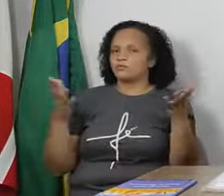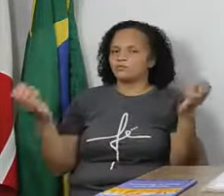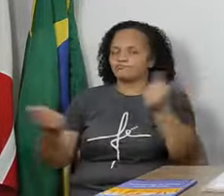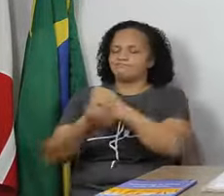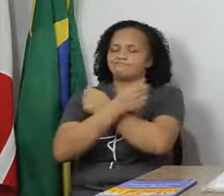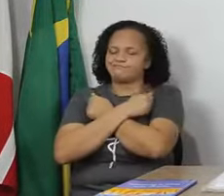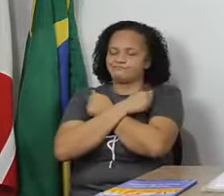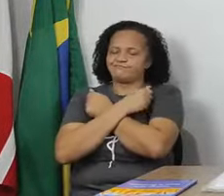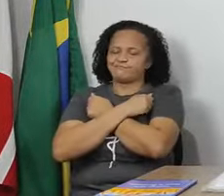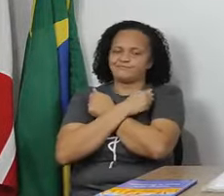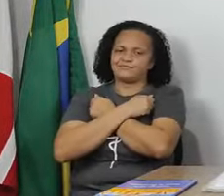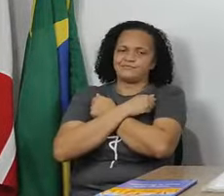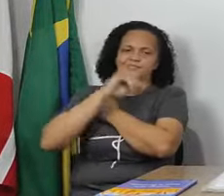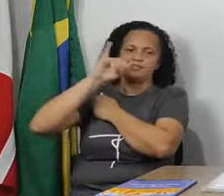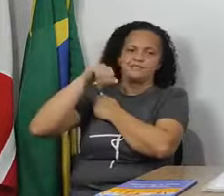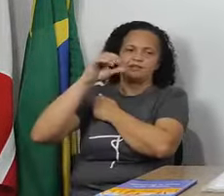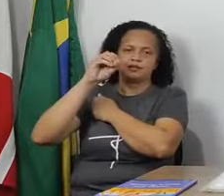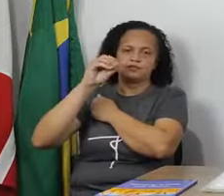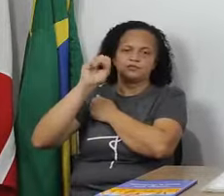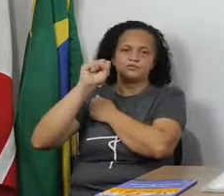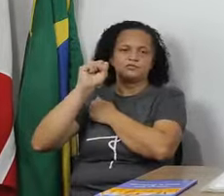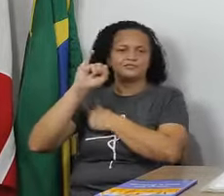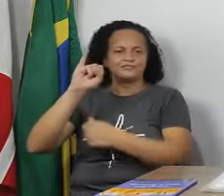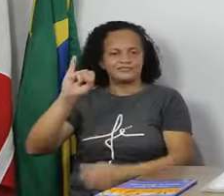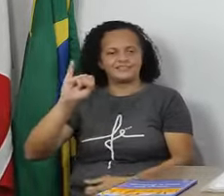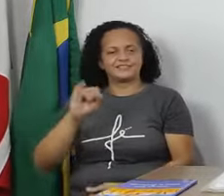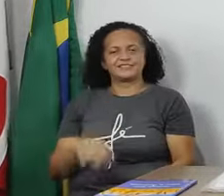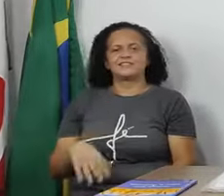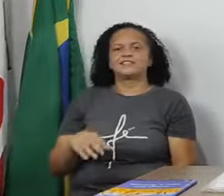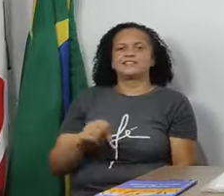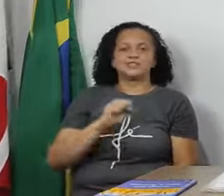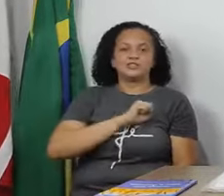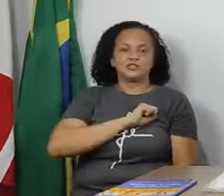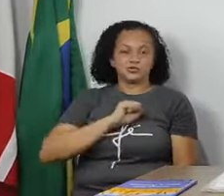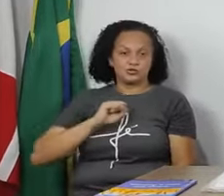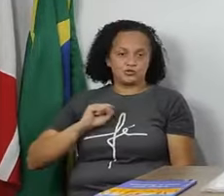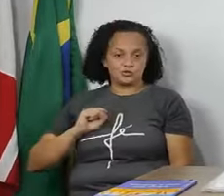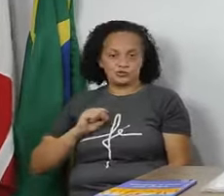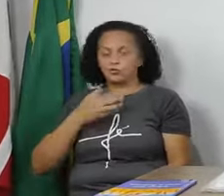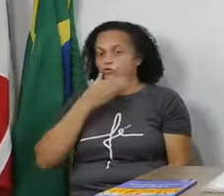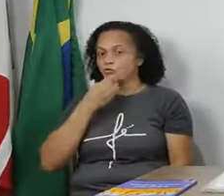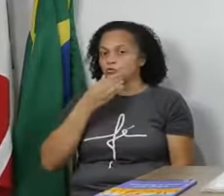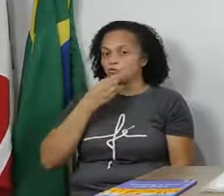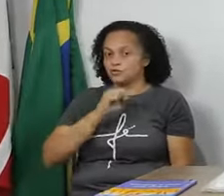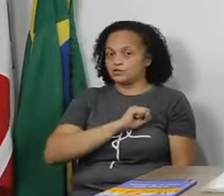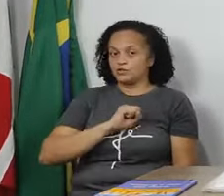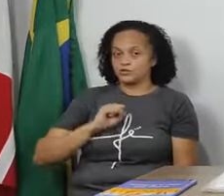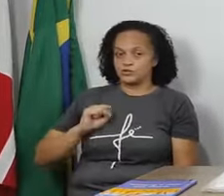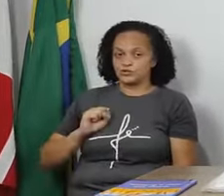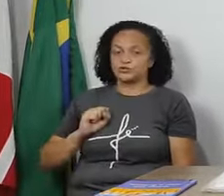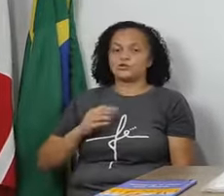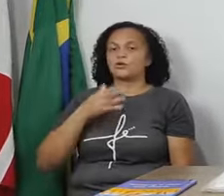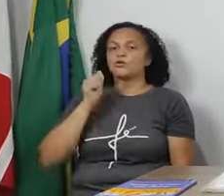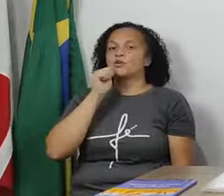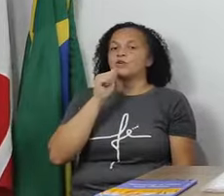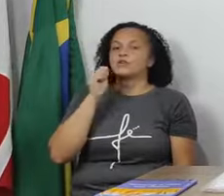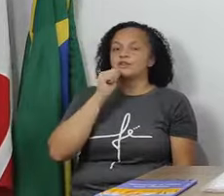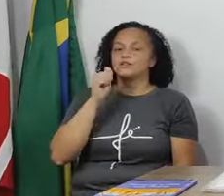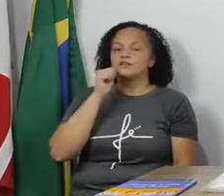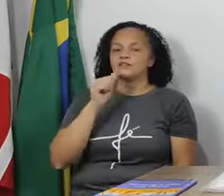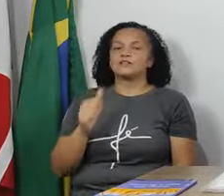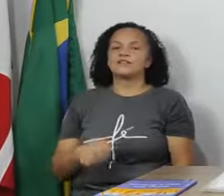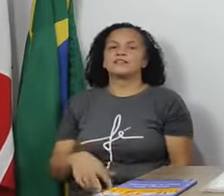para Josi e o meu sogro e minha sogra, seu Justino e dona Raimunda, que estão assistindo agora